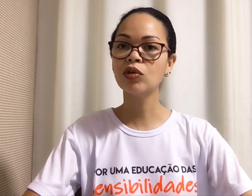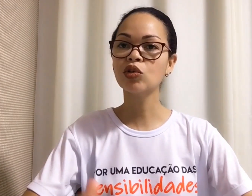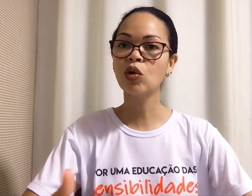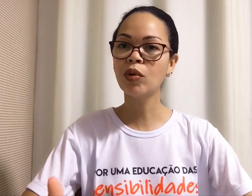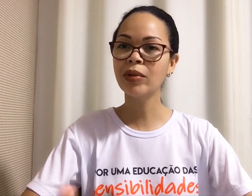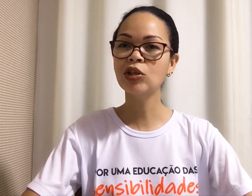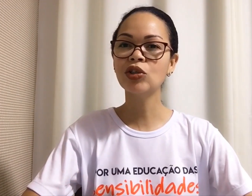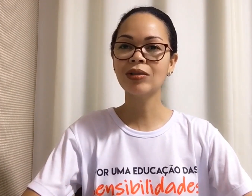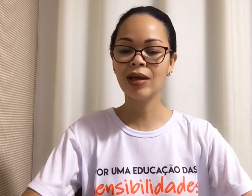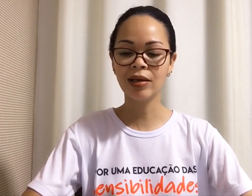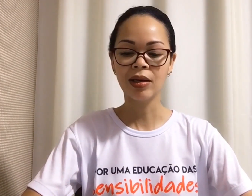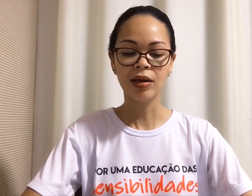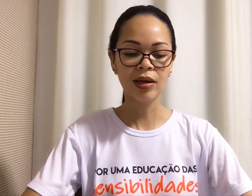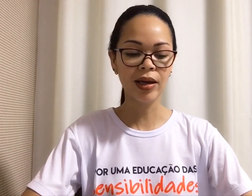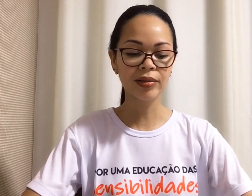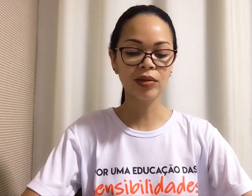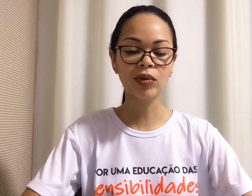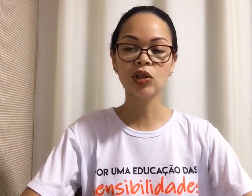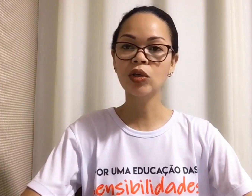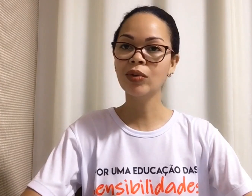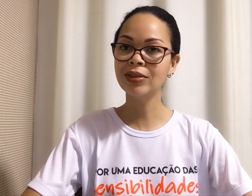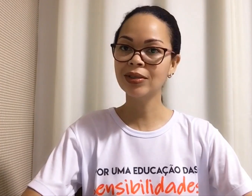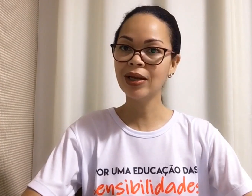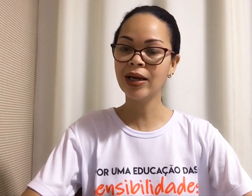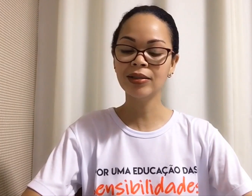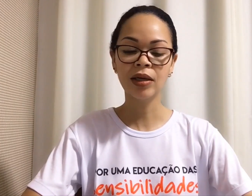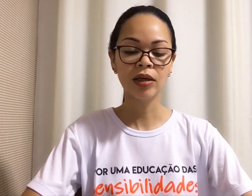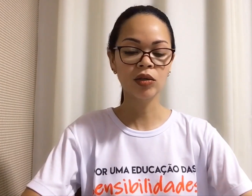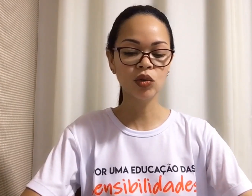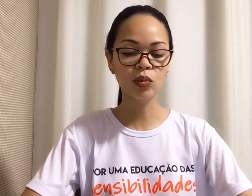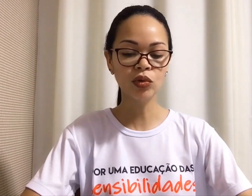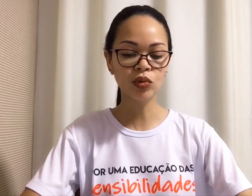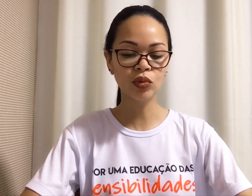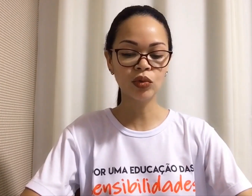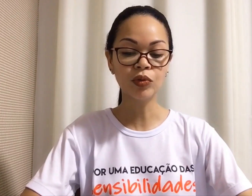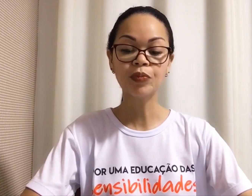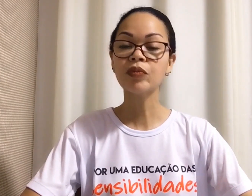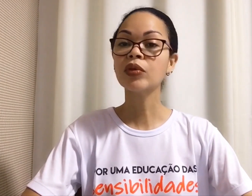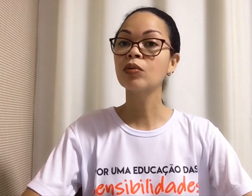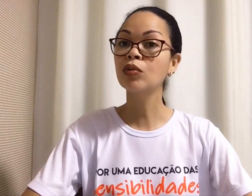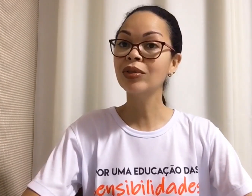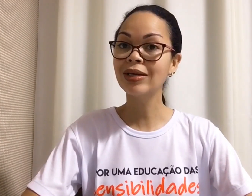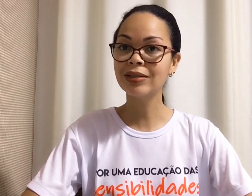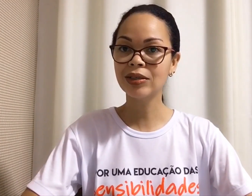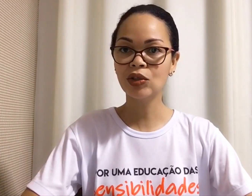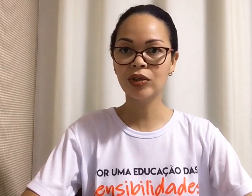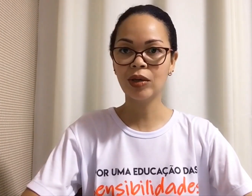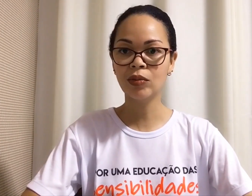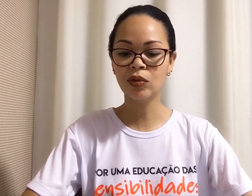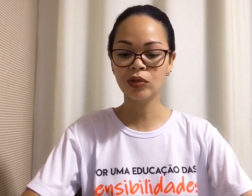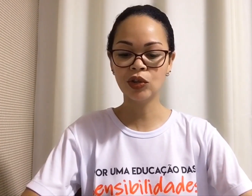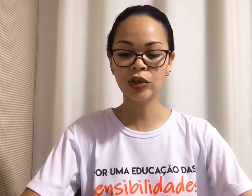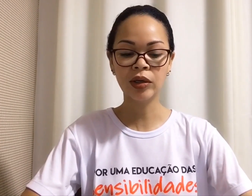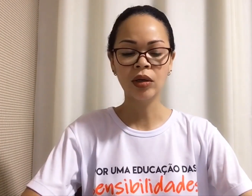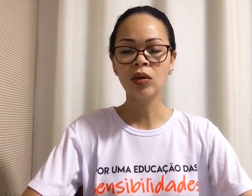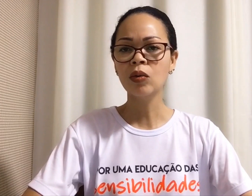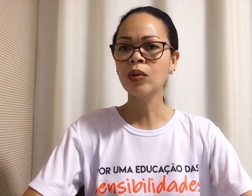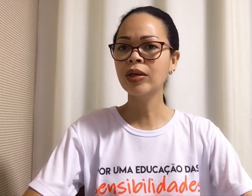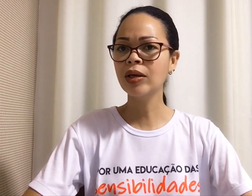pessoas normalmente têm em relação às línguas de sinais e sobre os surdos, mudanças de terminologia, o que